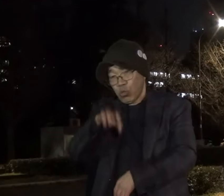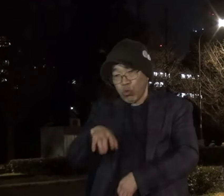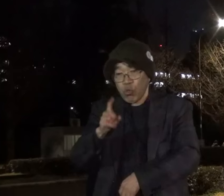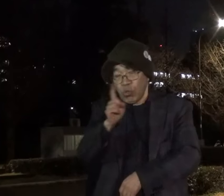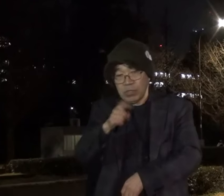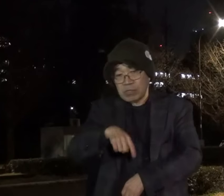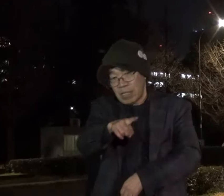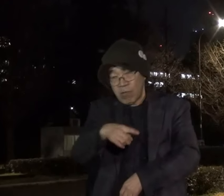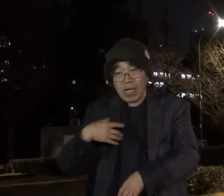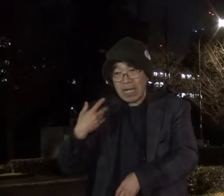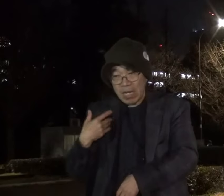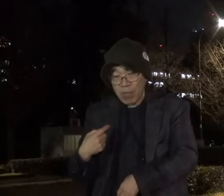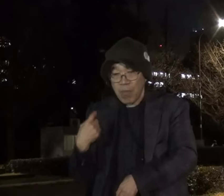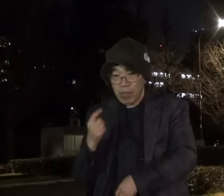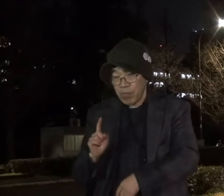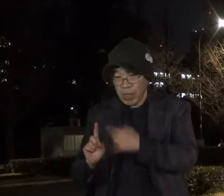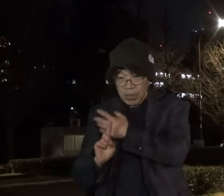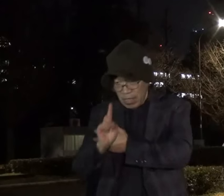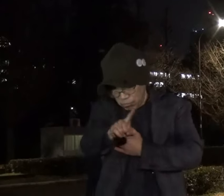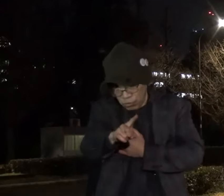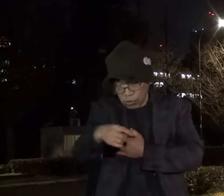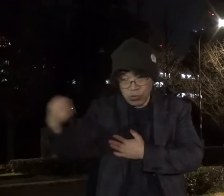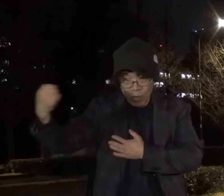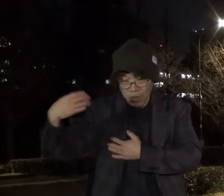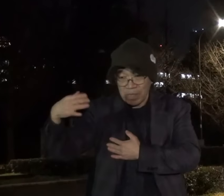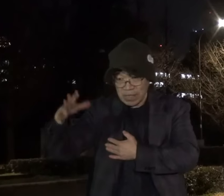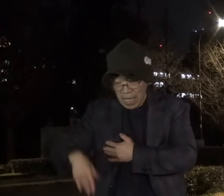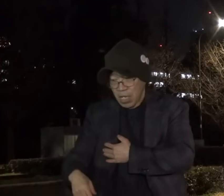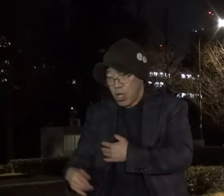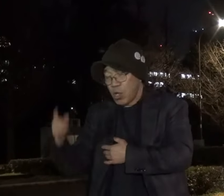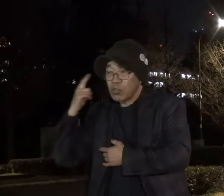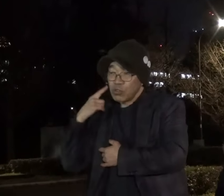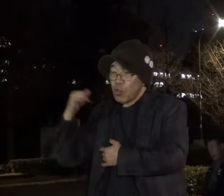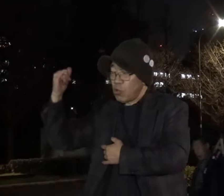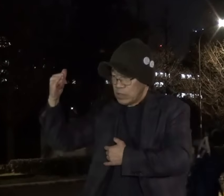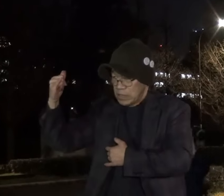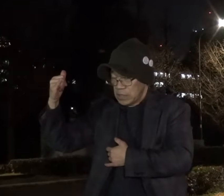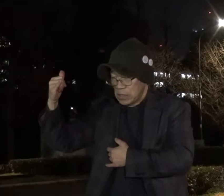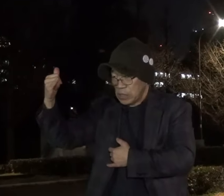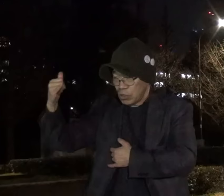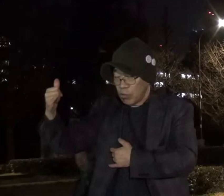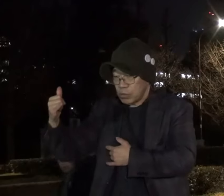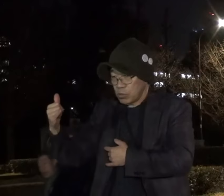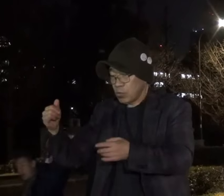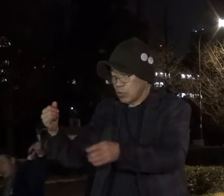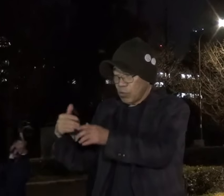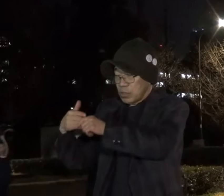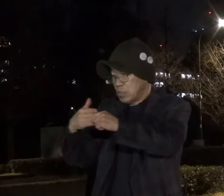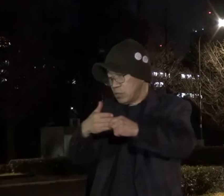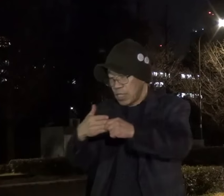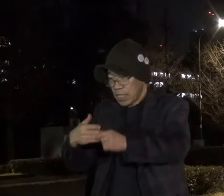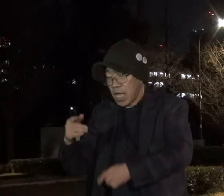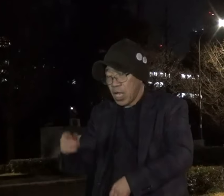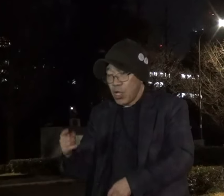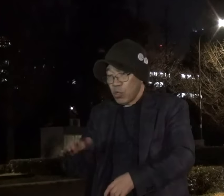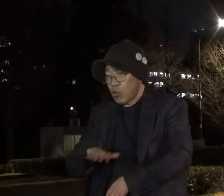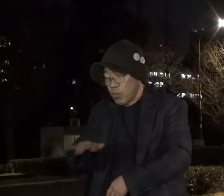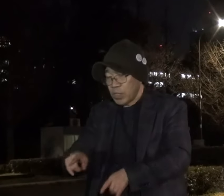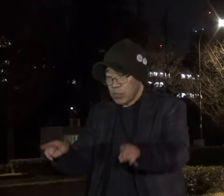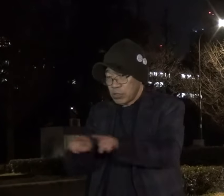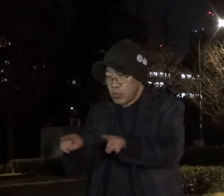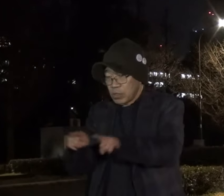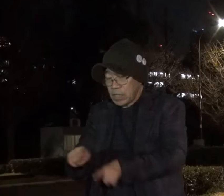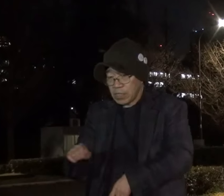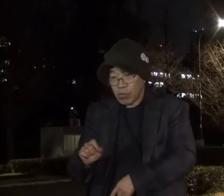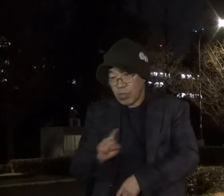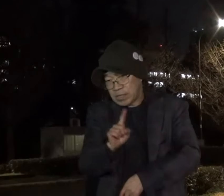ようにと指示されました。私は高齢の両親を連れて、子供たちと協力しながら、最善と思われる避難所を求めて